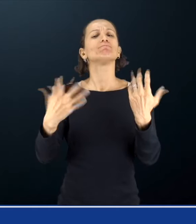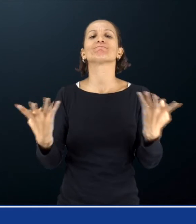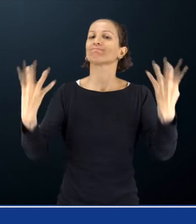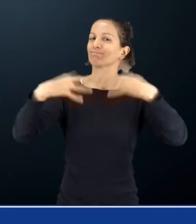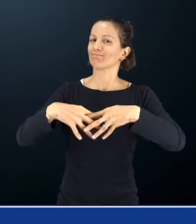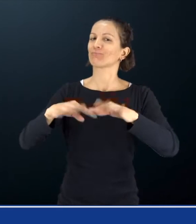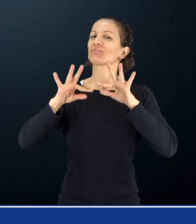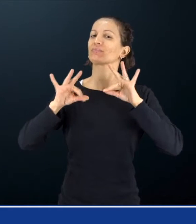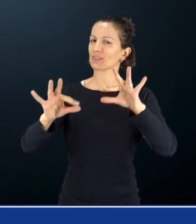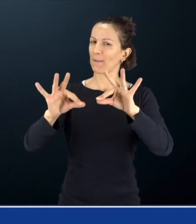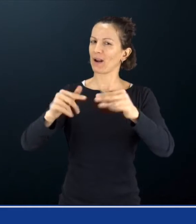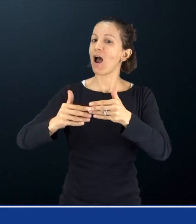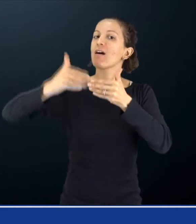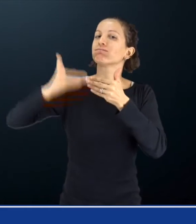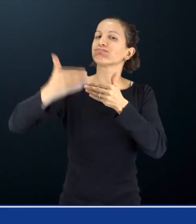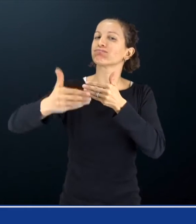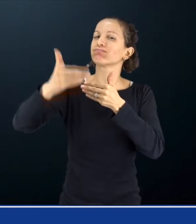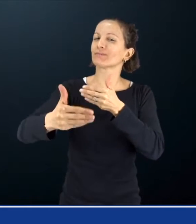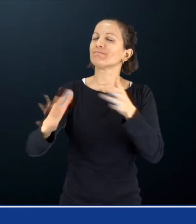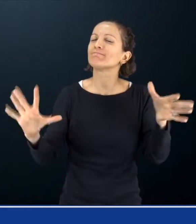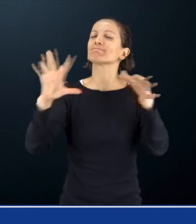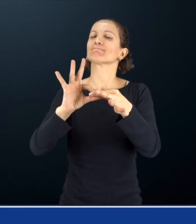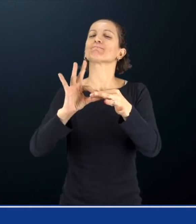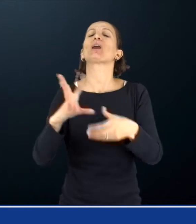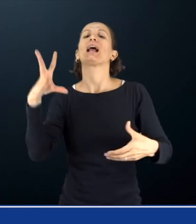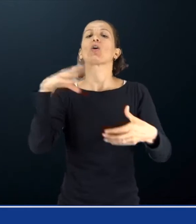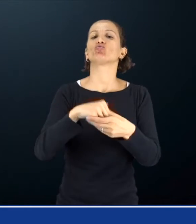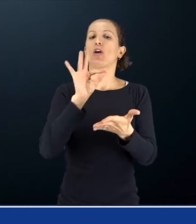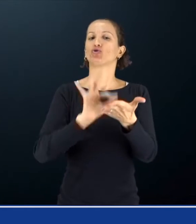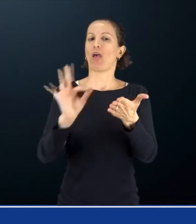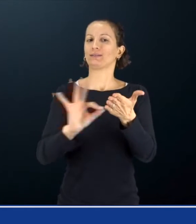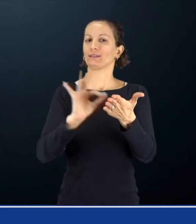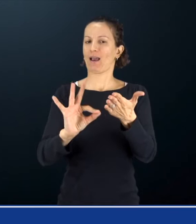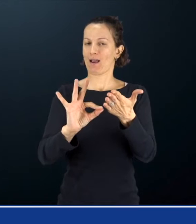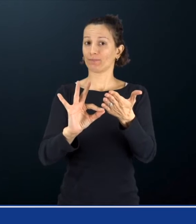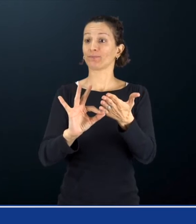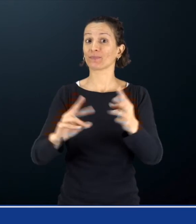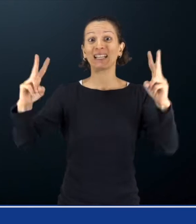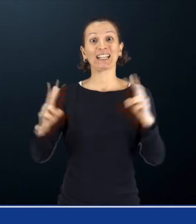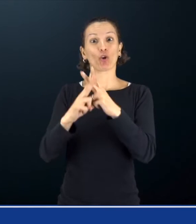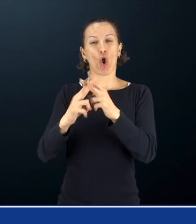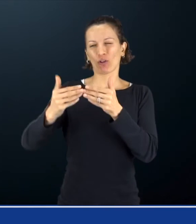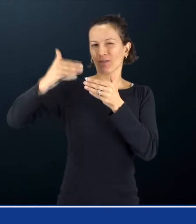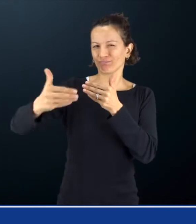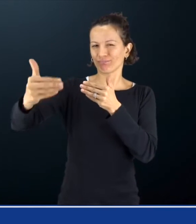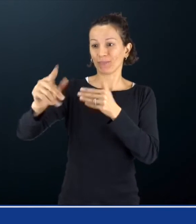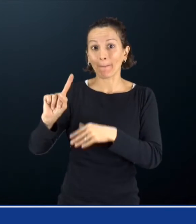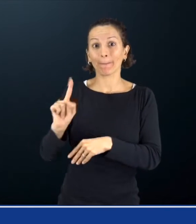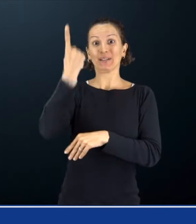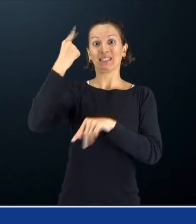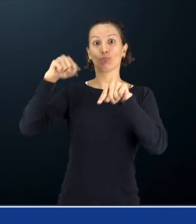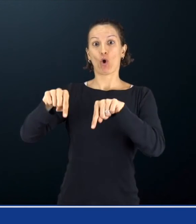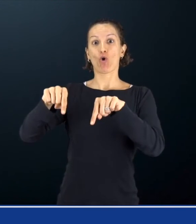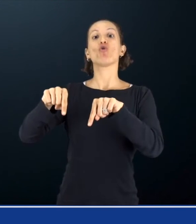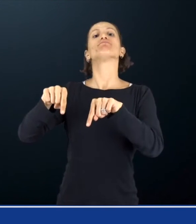relativi alla scuola, vi segnala questa importante iniziativa che si propone di organizzare un ciclo di seminari dedicati al tema dell